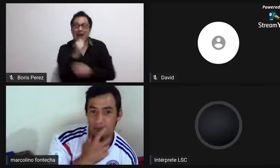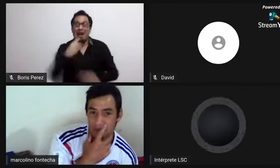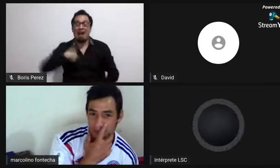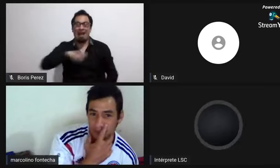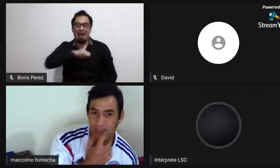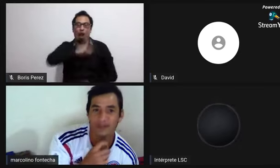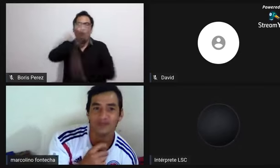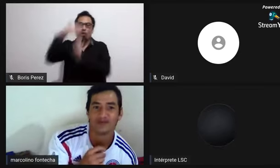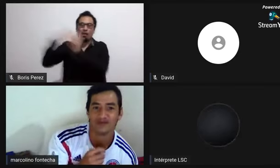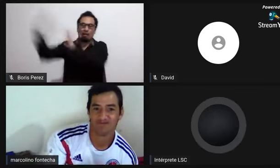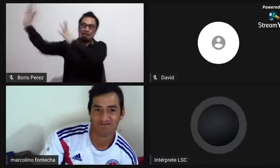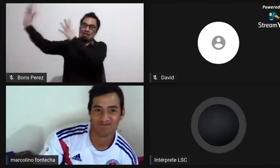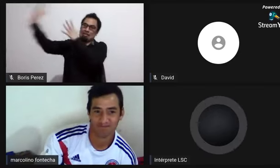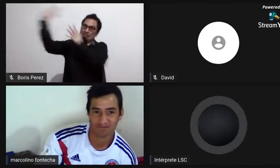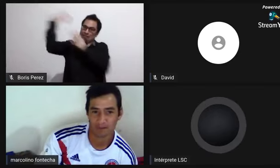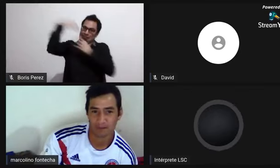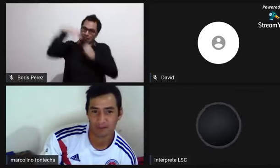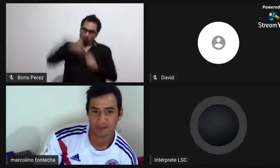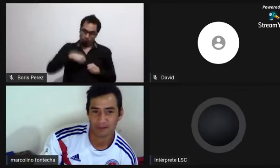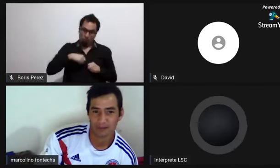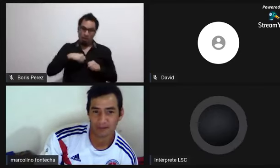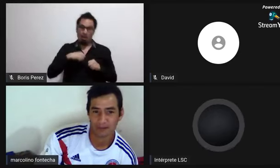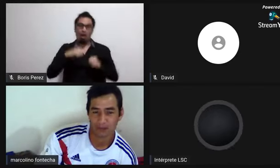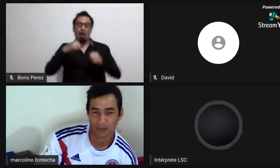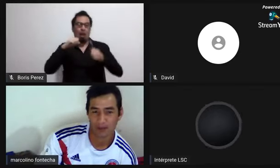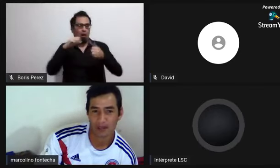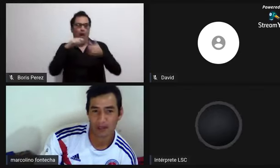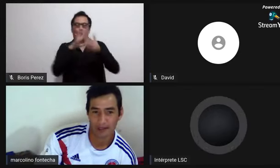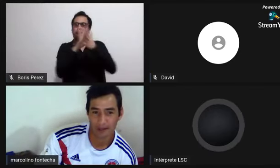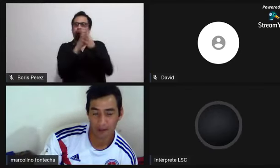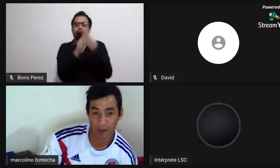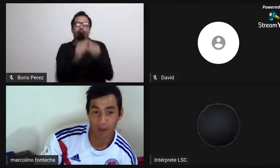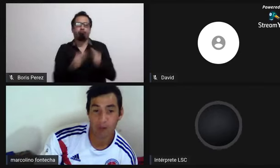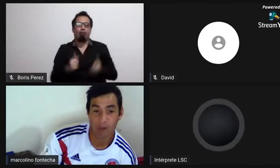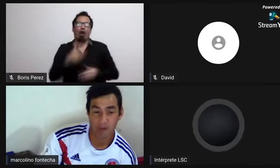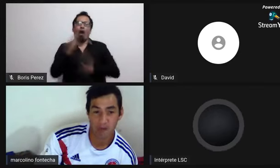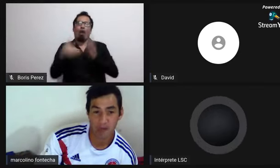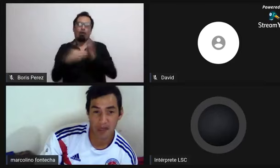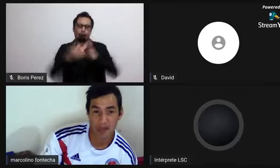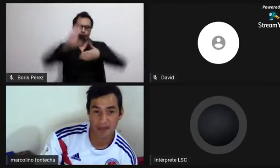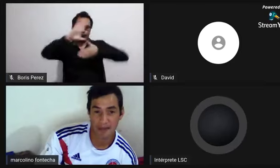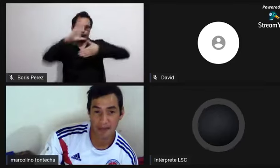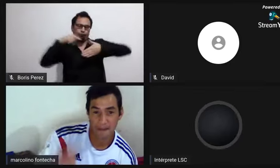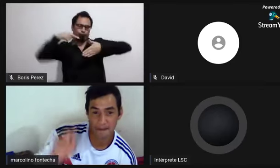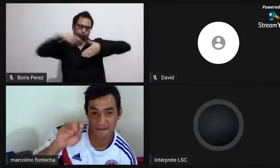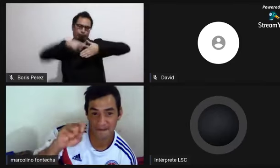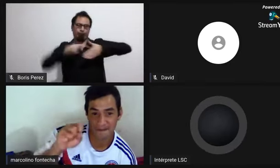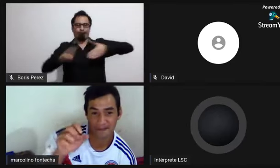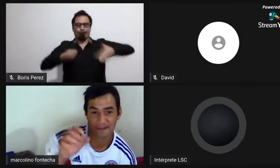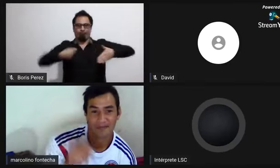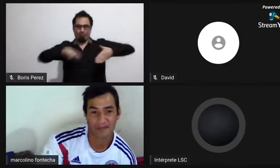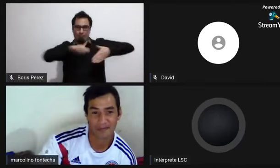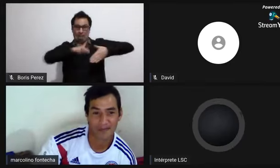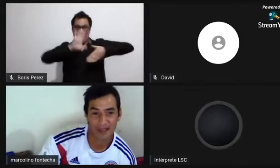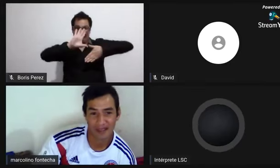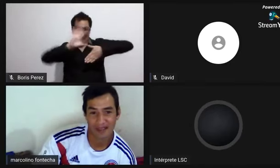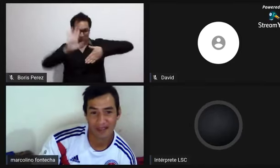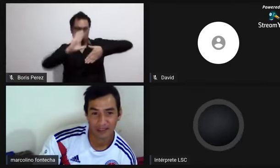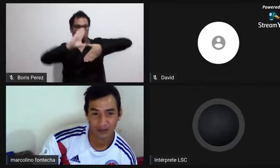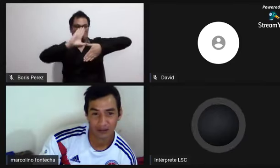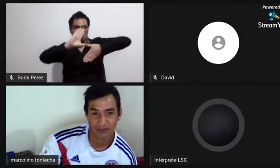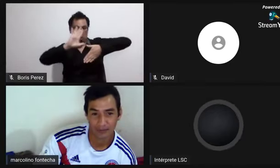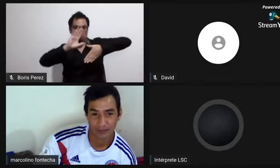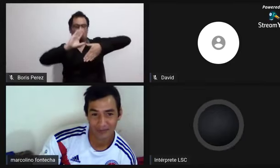esos países. Sin embargo, pues esos conflictos internos hizo también que pues esa revolución que